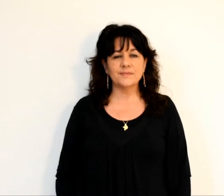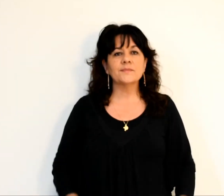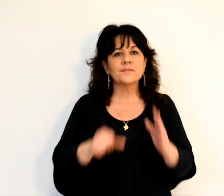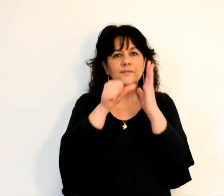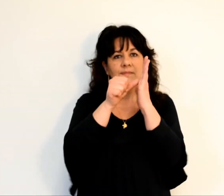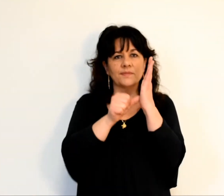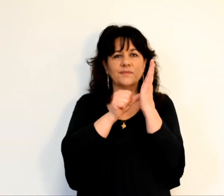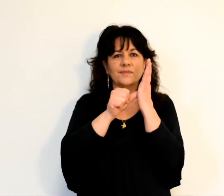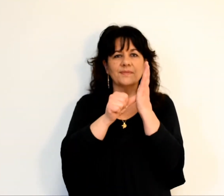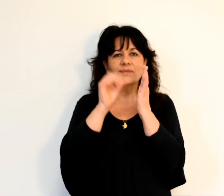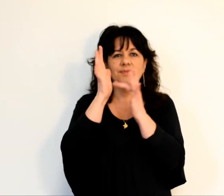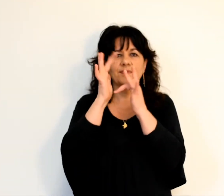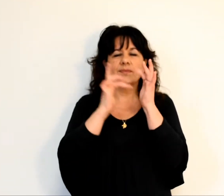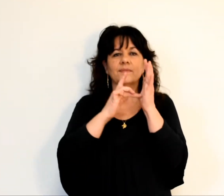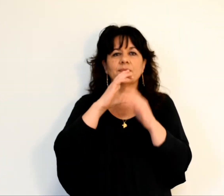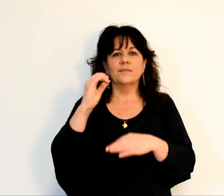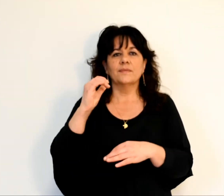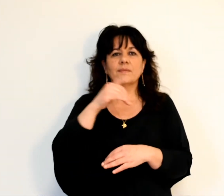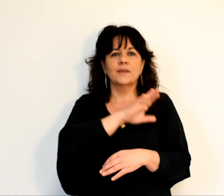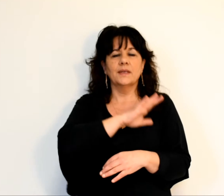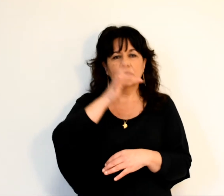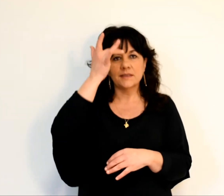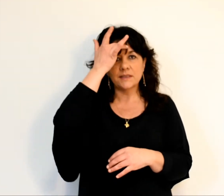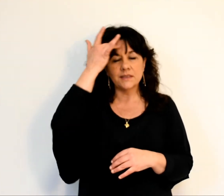Évangile de Jésus-Christ selon saint Luc.